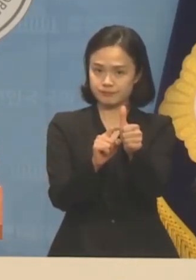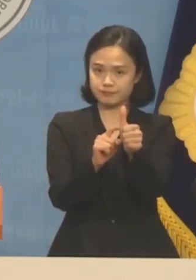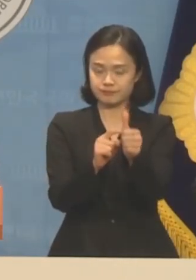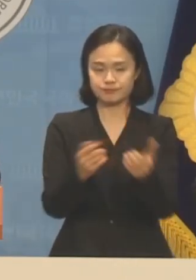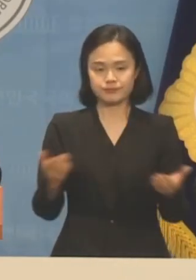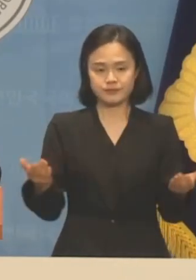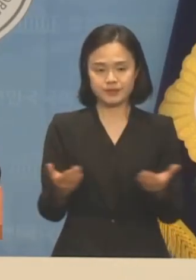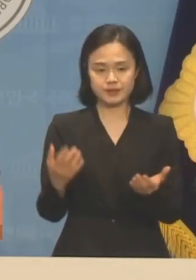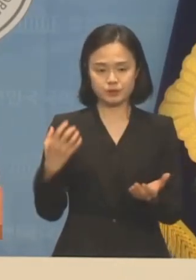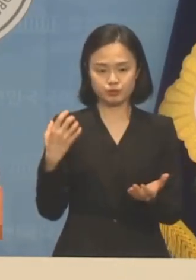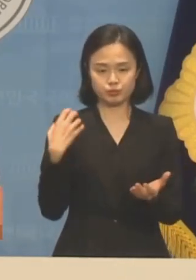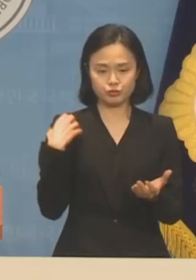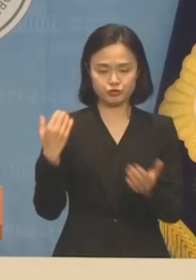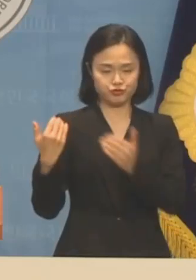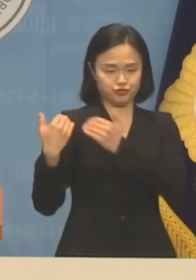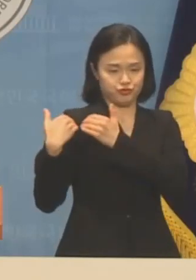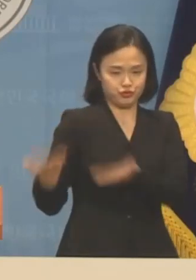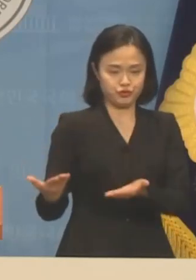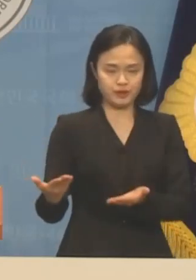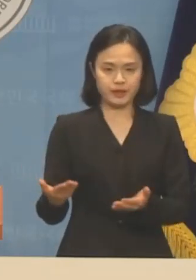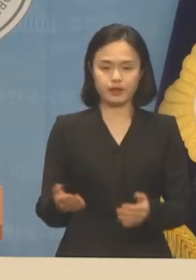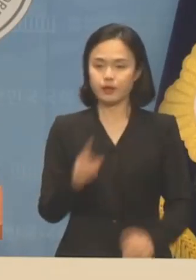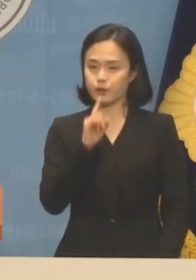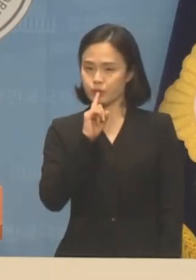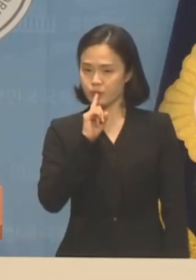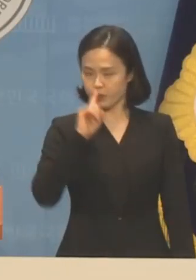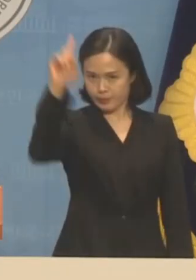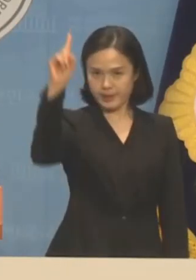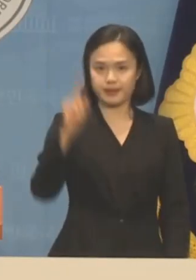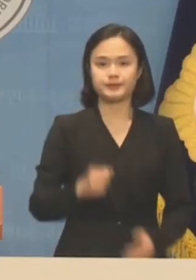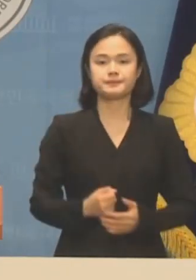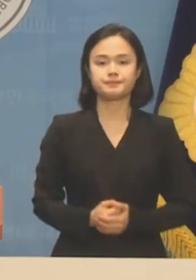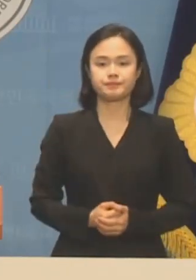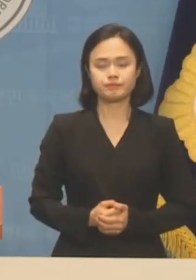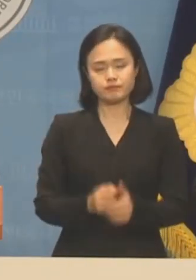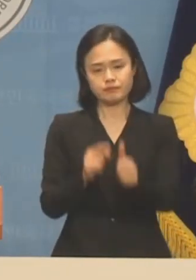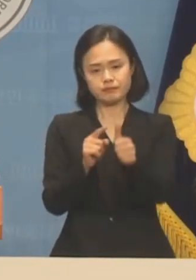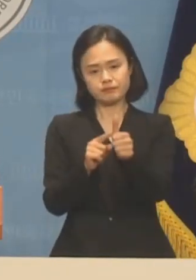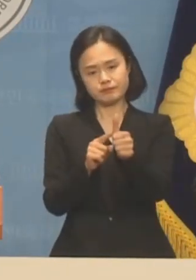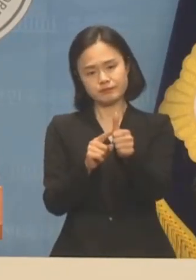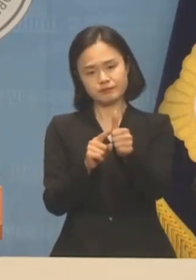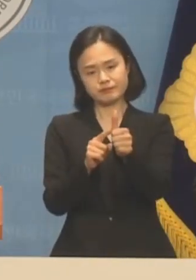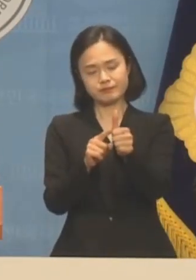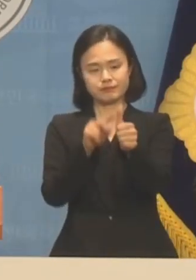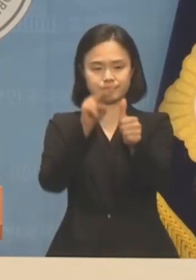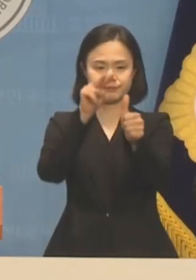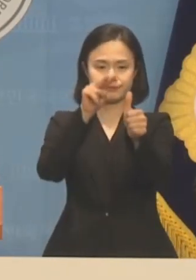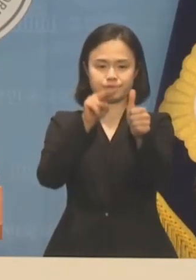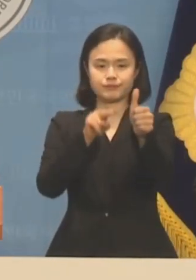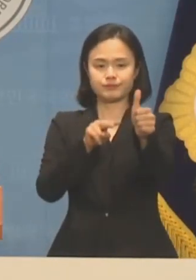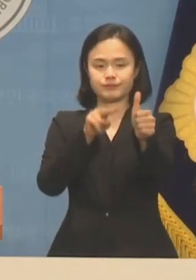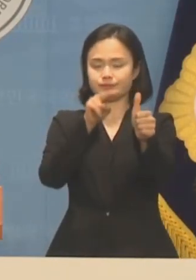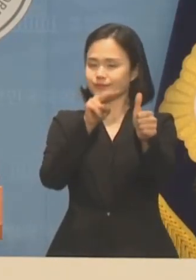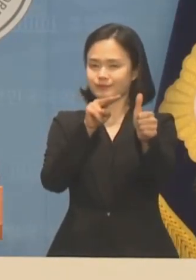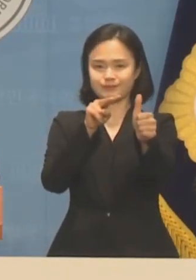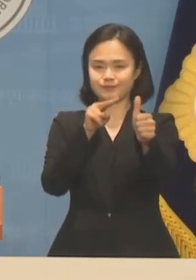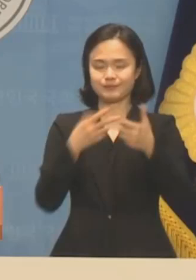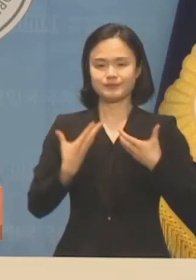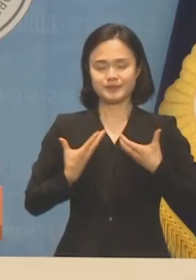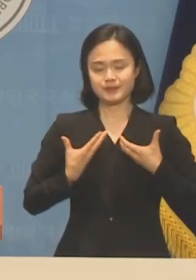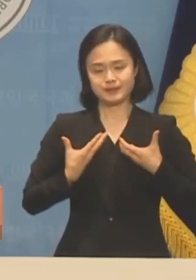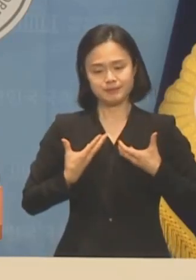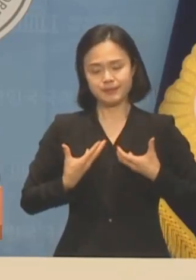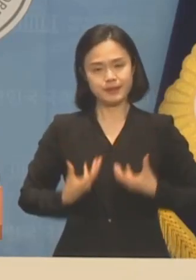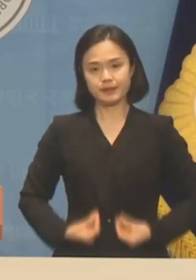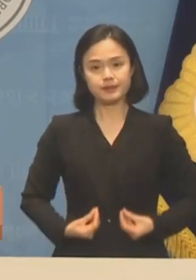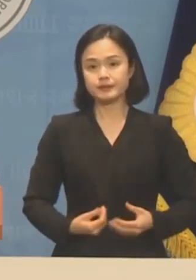직무유기로 고발합니다. 최상목 권한대행에 대한 실망이 너무 큽니다. 평생 경제관료